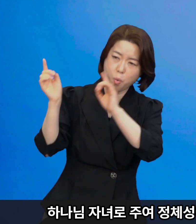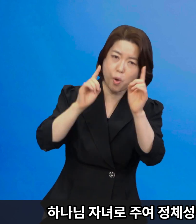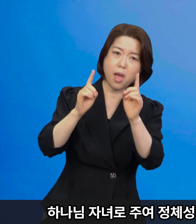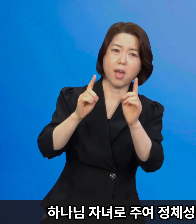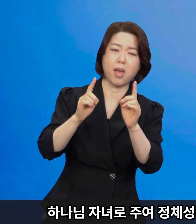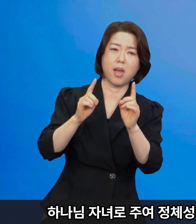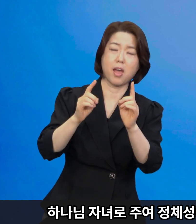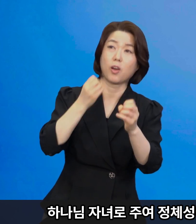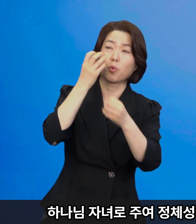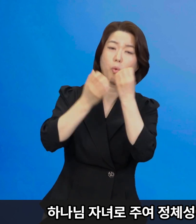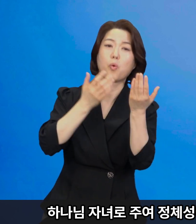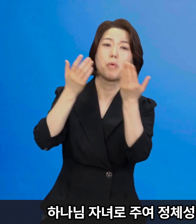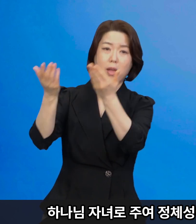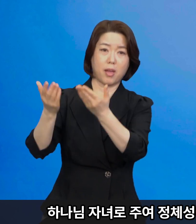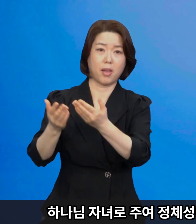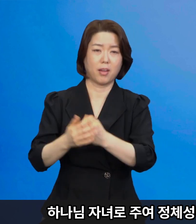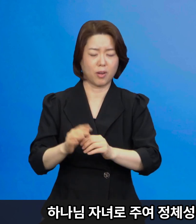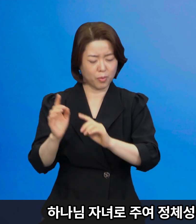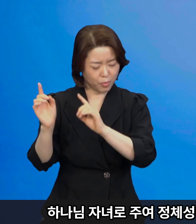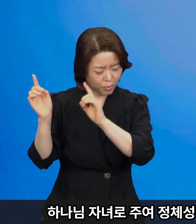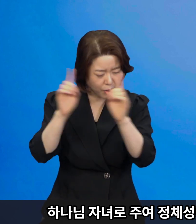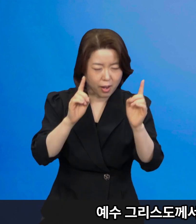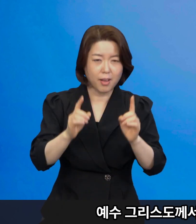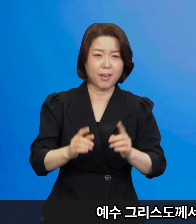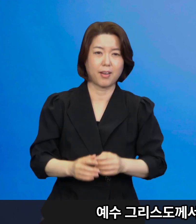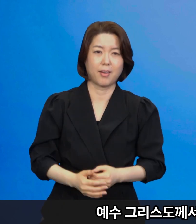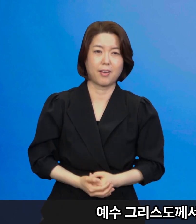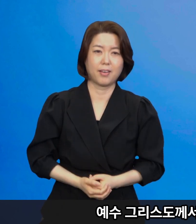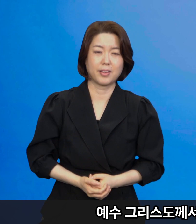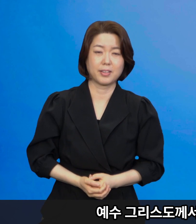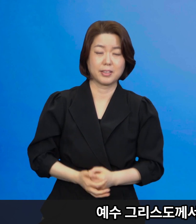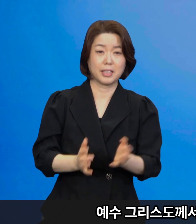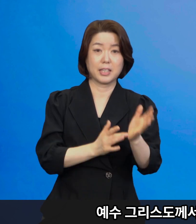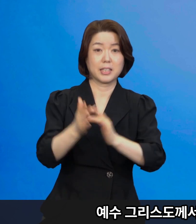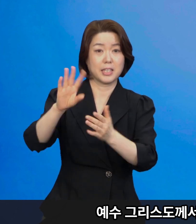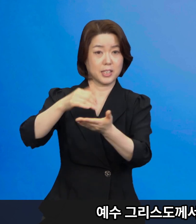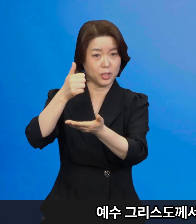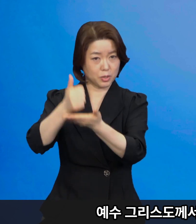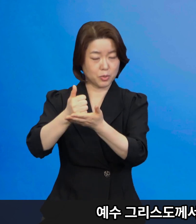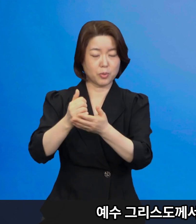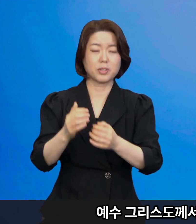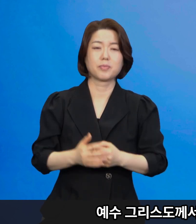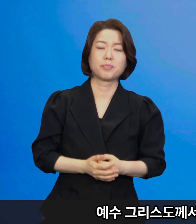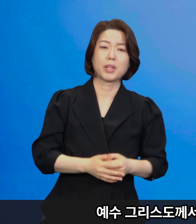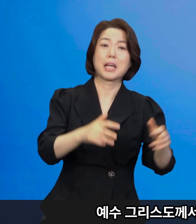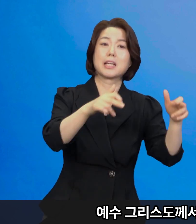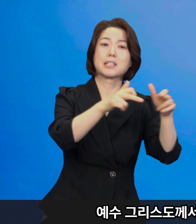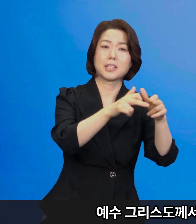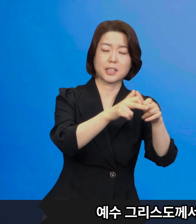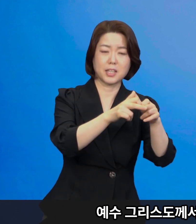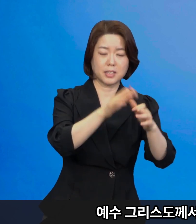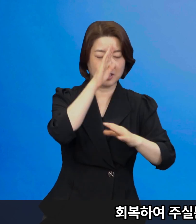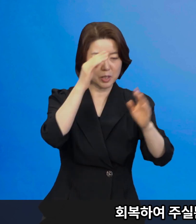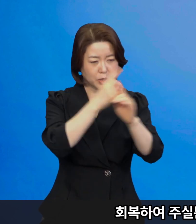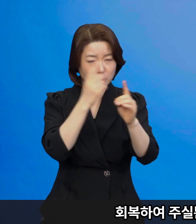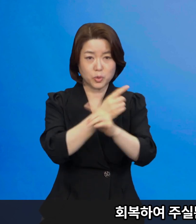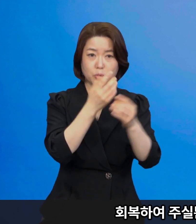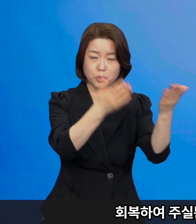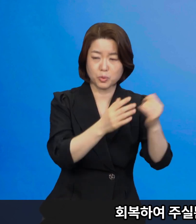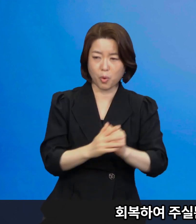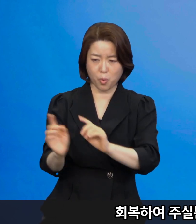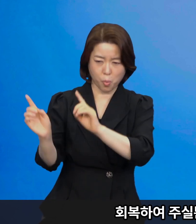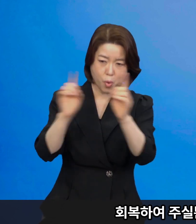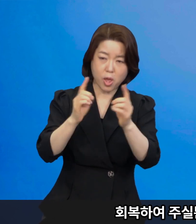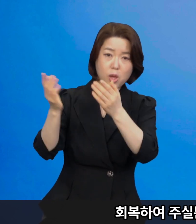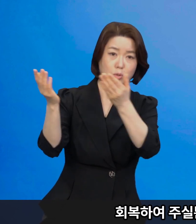회복되었다는 말씀 되겠습니다. 예수 그리스도께서는 장애인을 치유하시고 회복하여